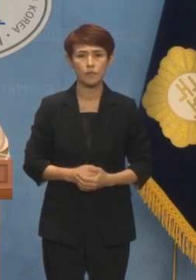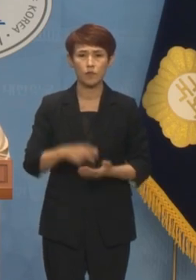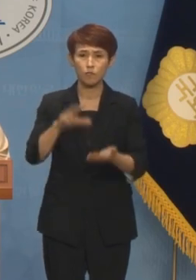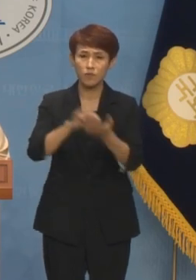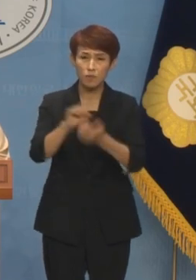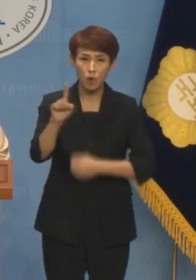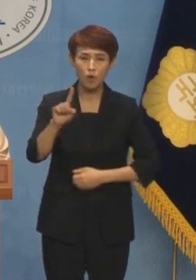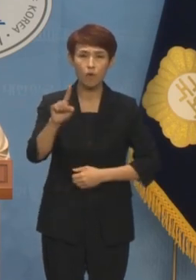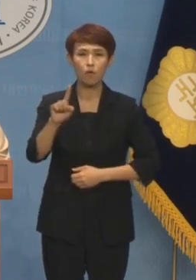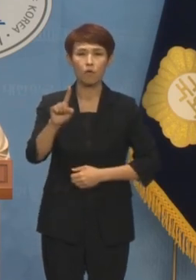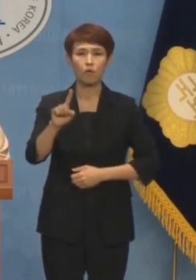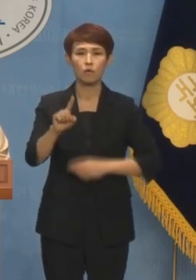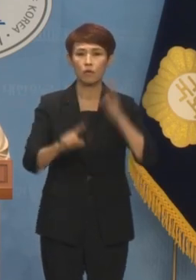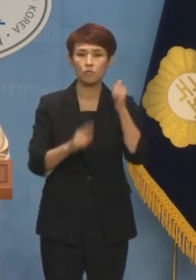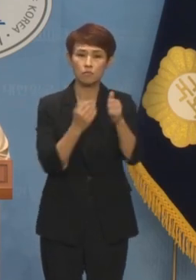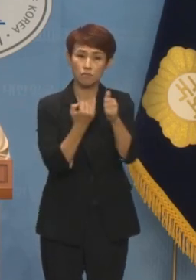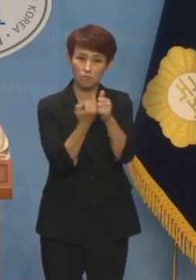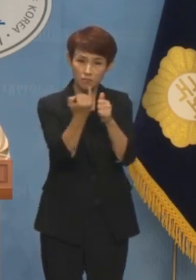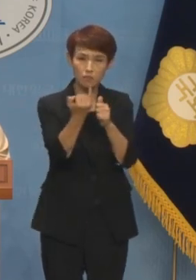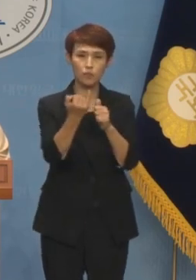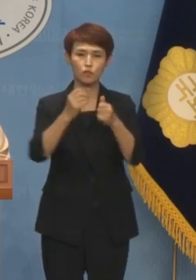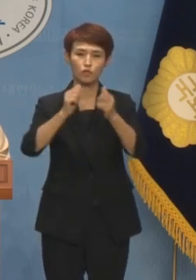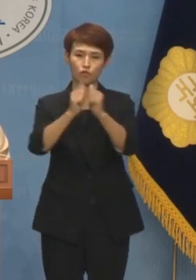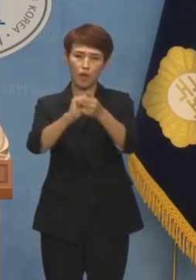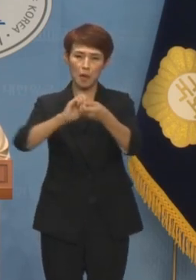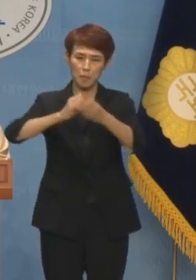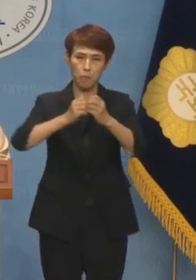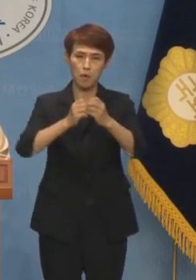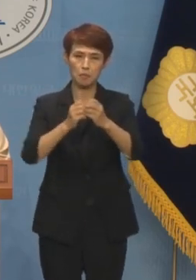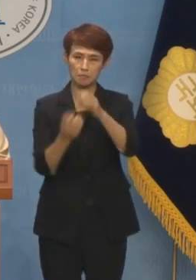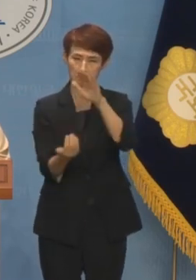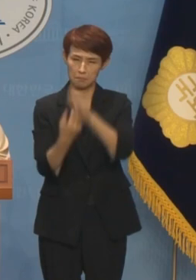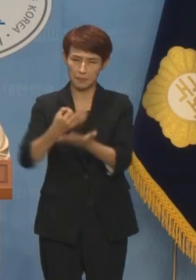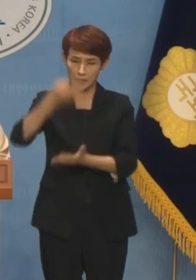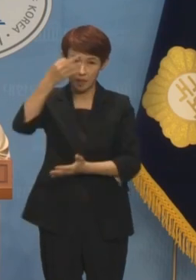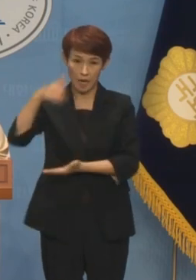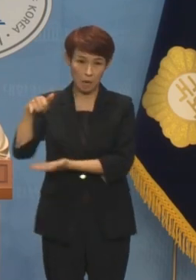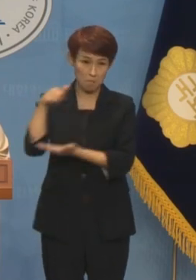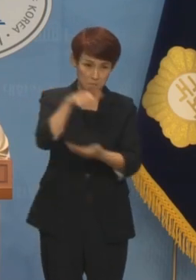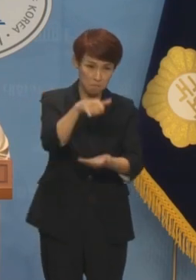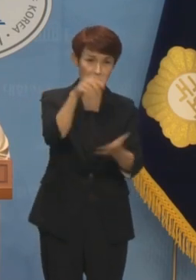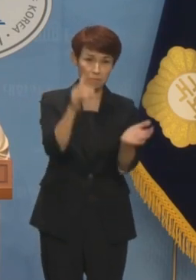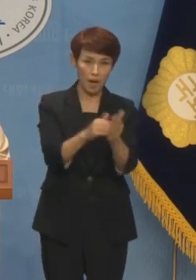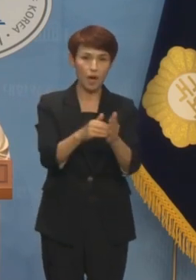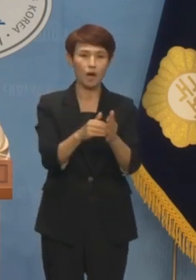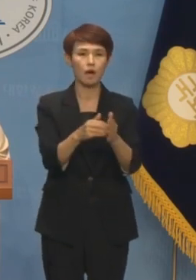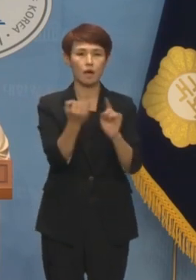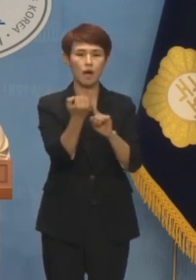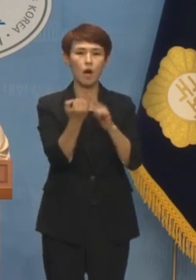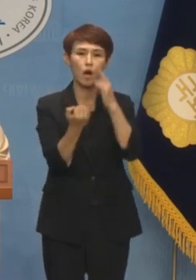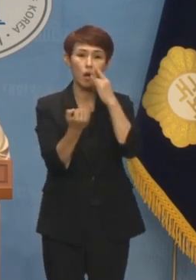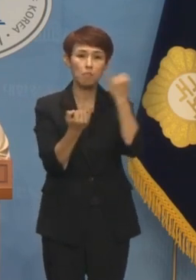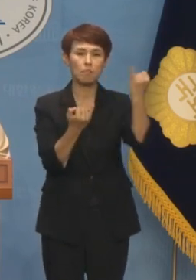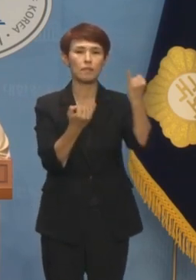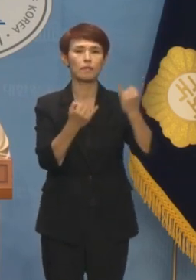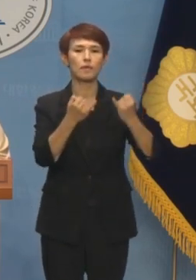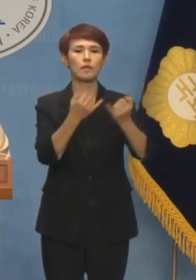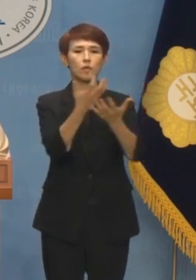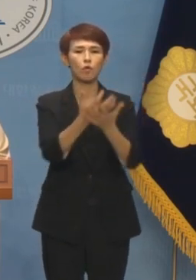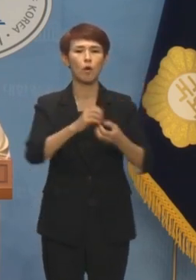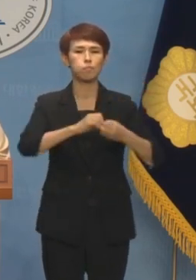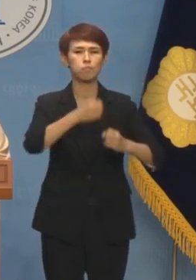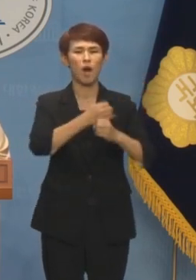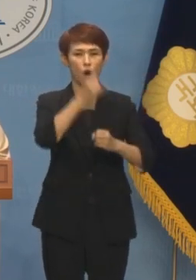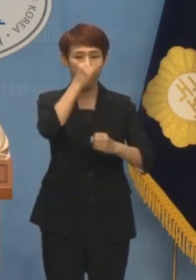문제는 김건희 여사의 주가 조작, 명품백 수수 사건, 장모의 사문서 위조까지